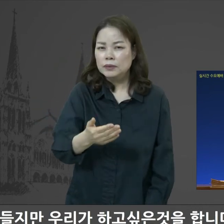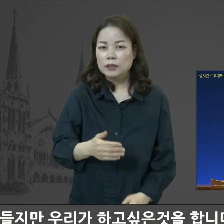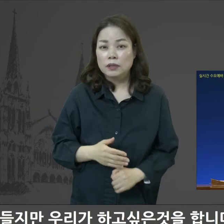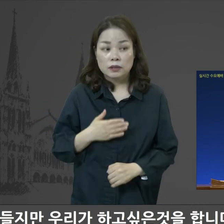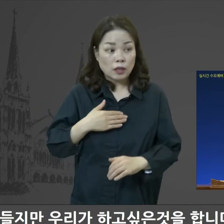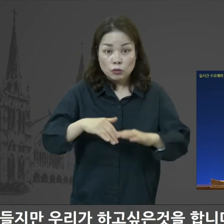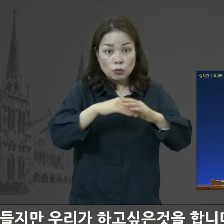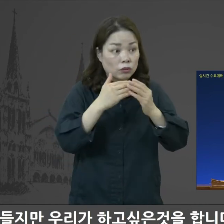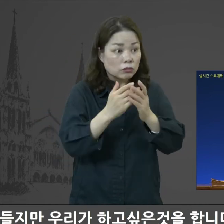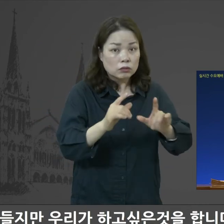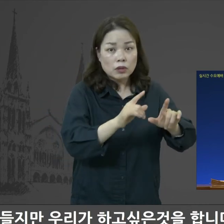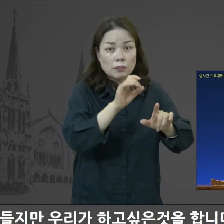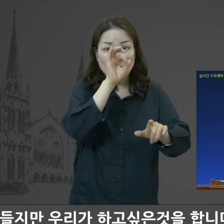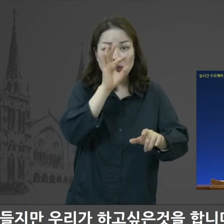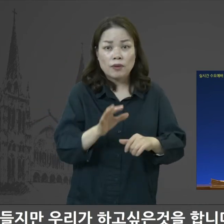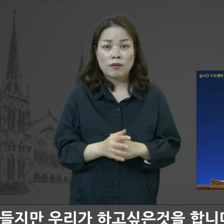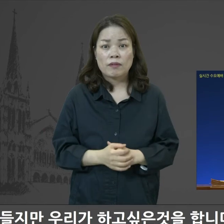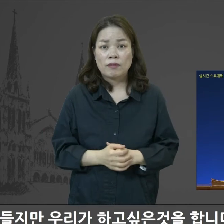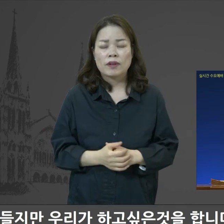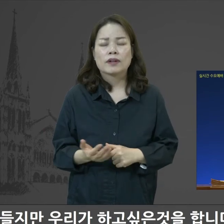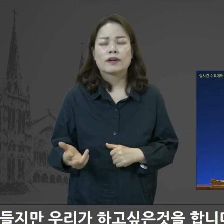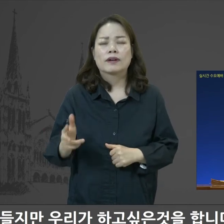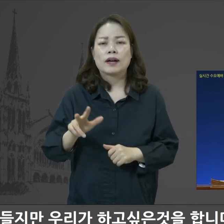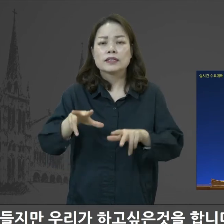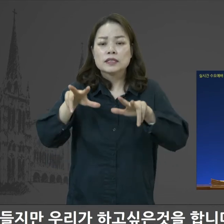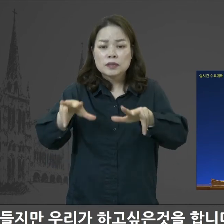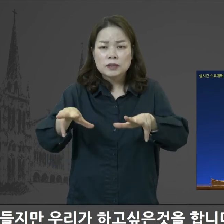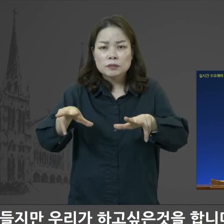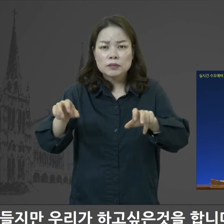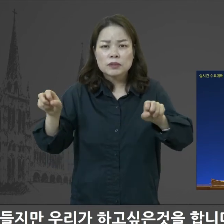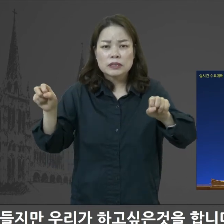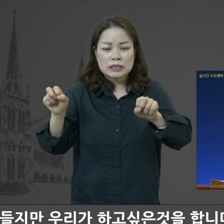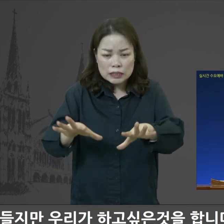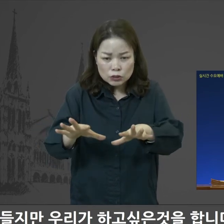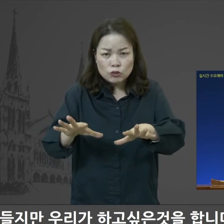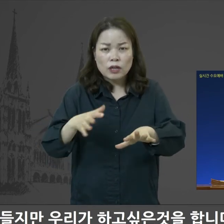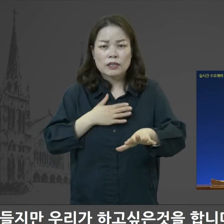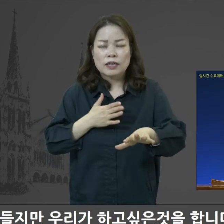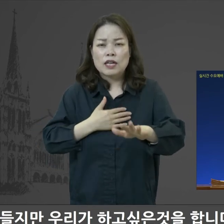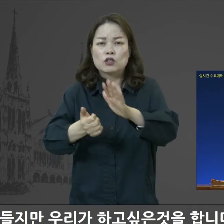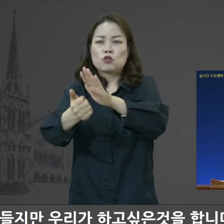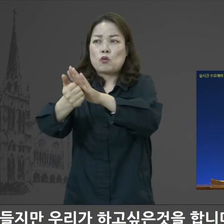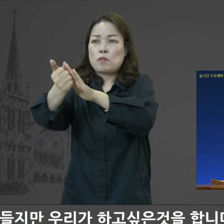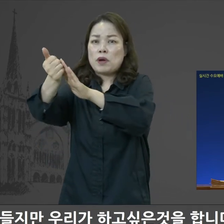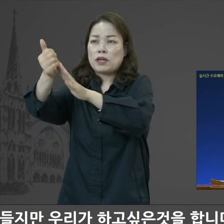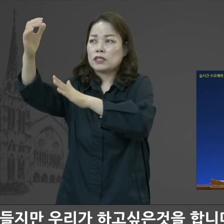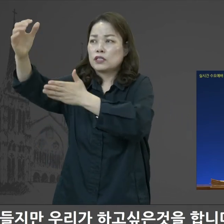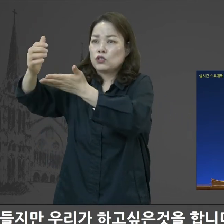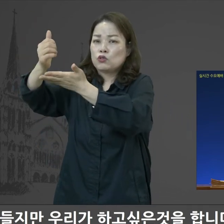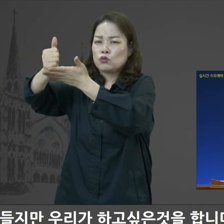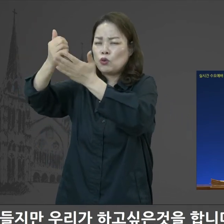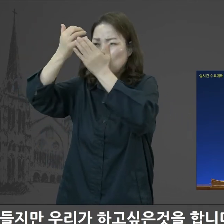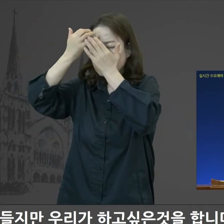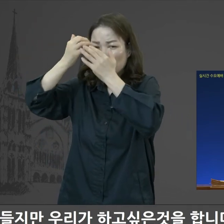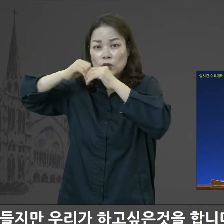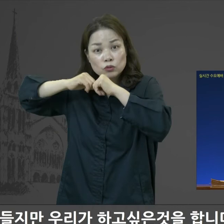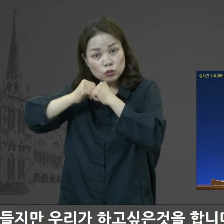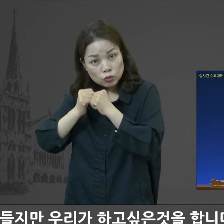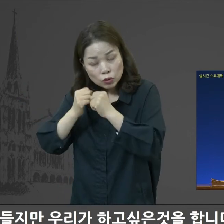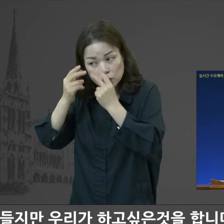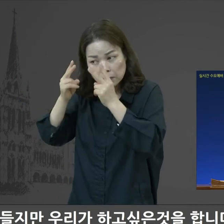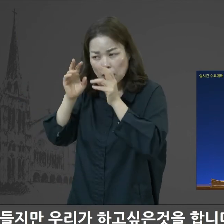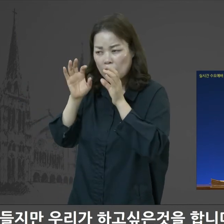완전한 삶을 살 수 없죠. 하지만 지금 순간만이라도 나의 소망이 그리스도의 고난과 순종을